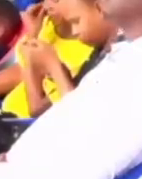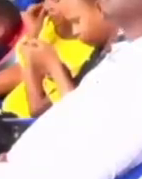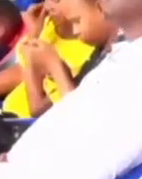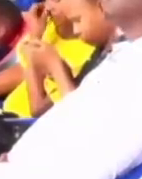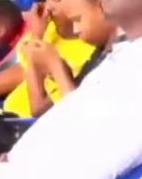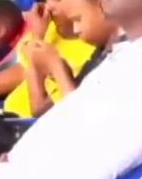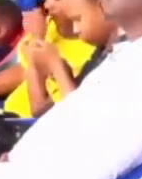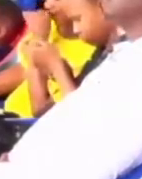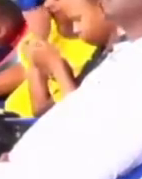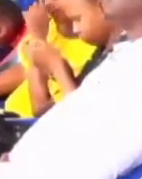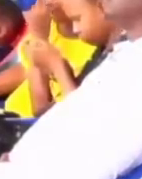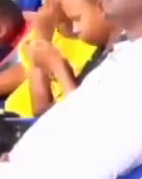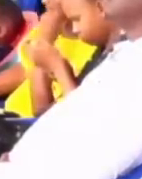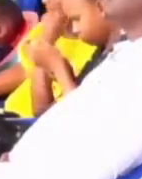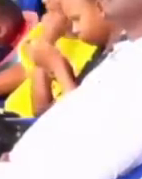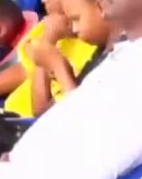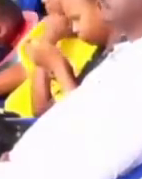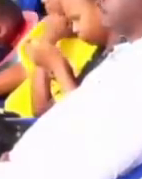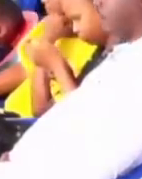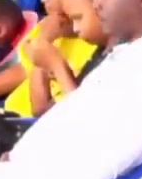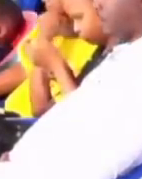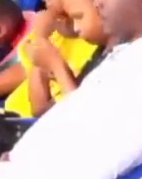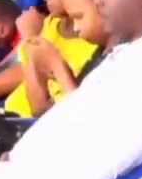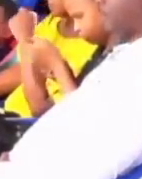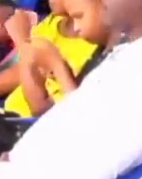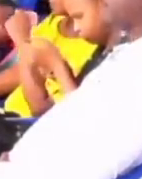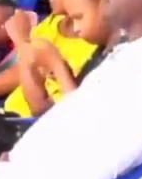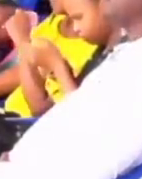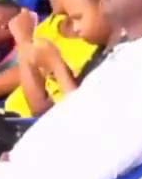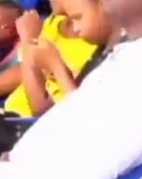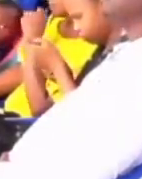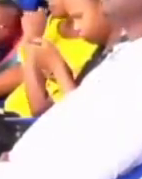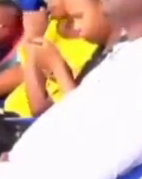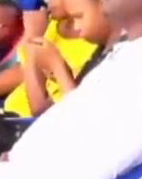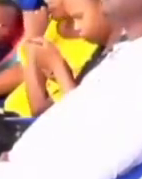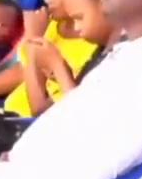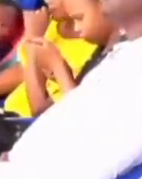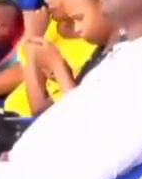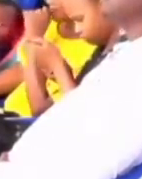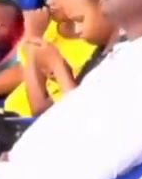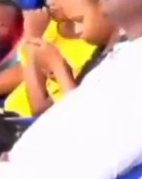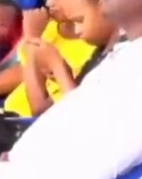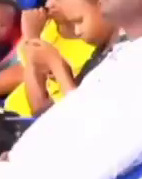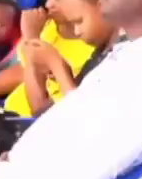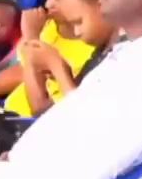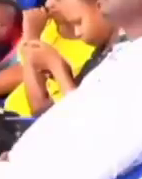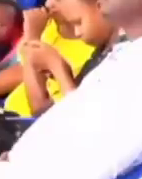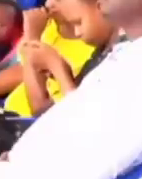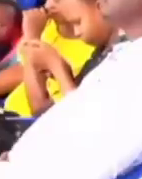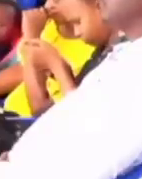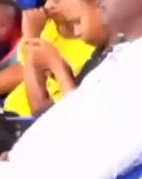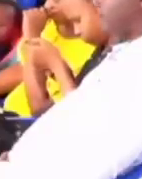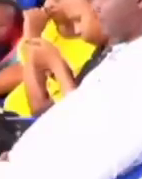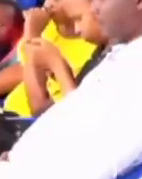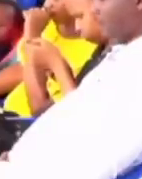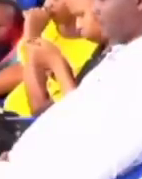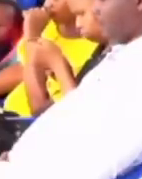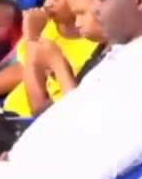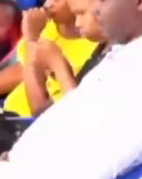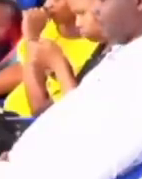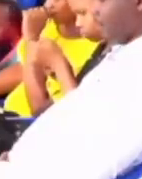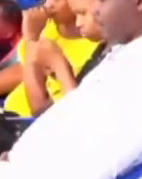Dodoma. Sio ile habari mchungaji anatumia mafungu mpaka vitisho. Na mimi hiyo dini ya kusoma mafungu ya kutishia watu ili